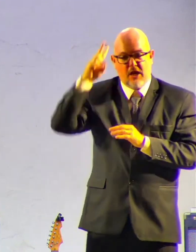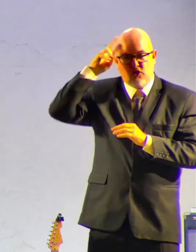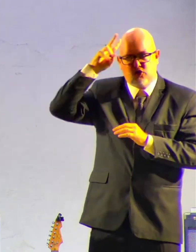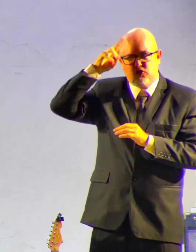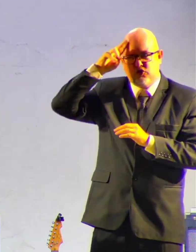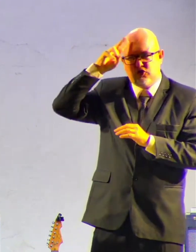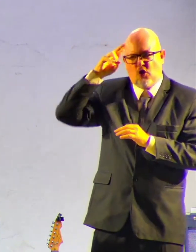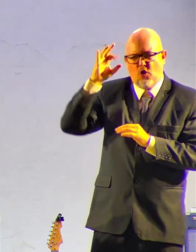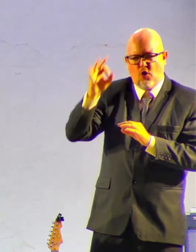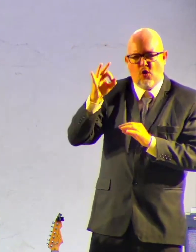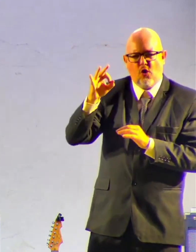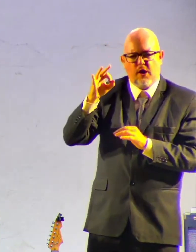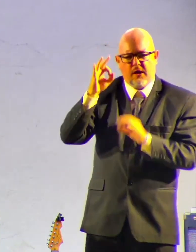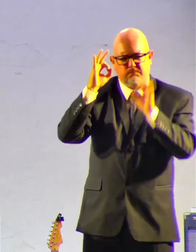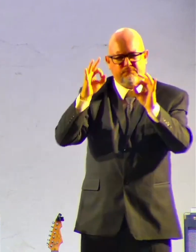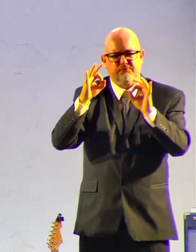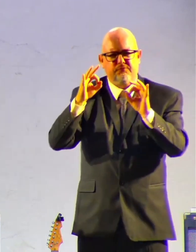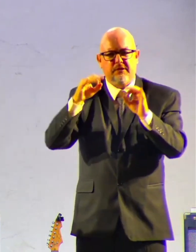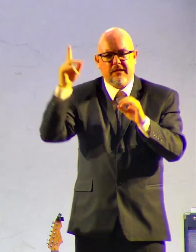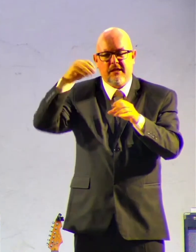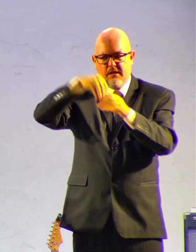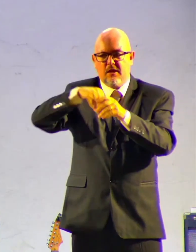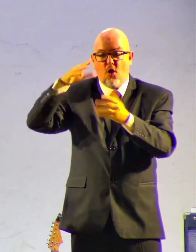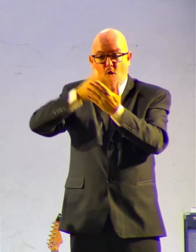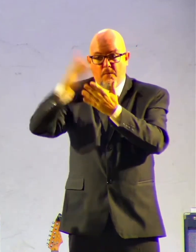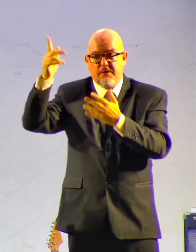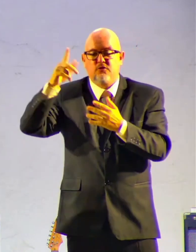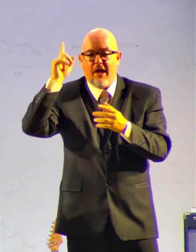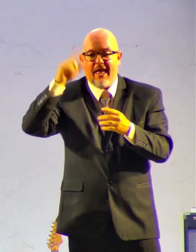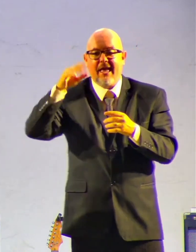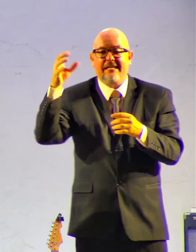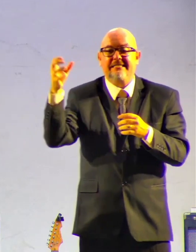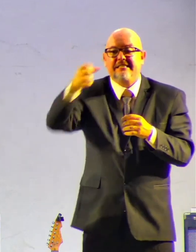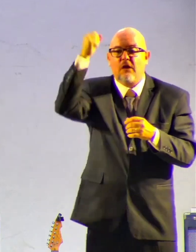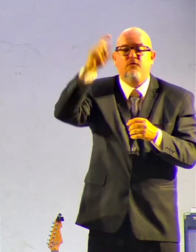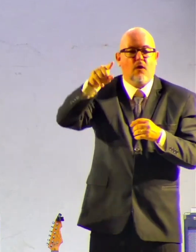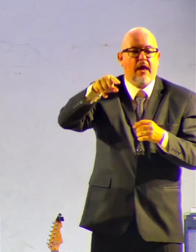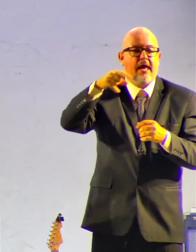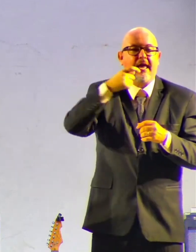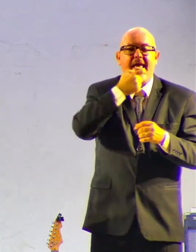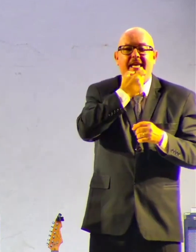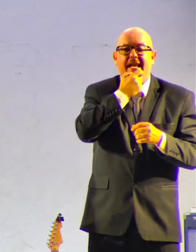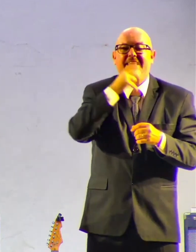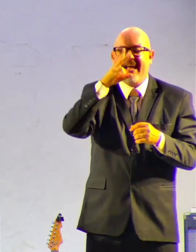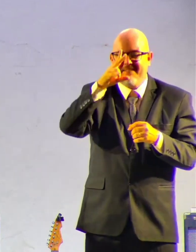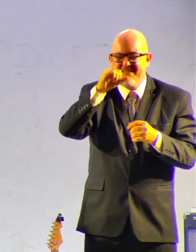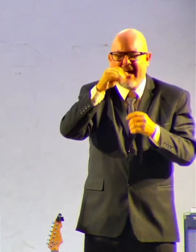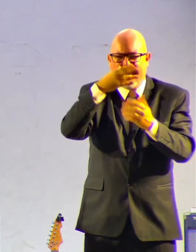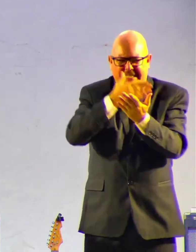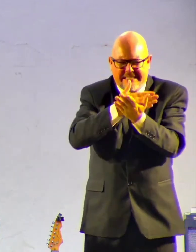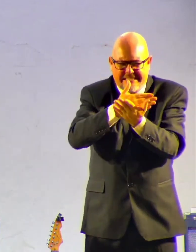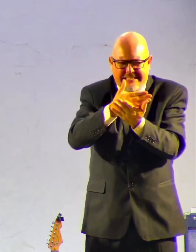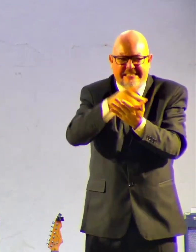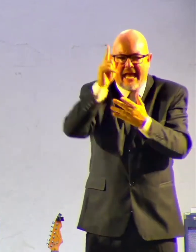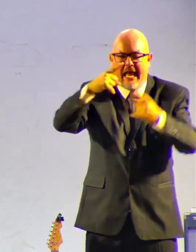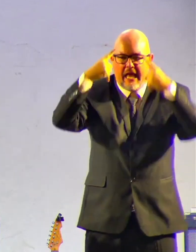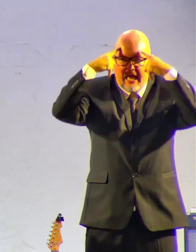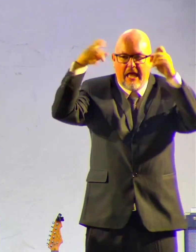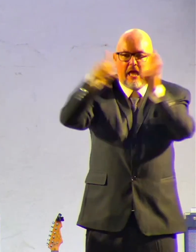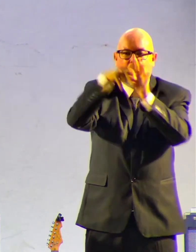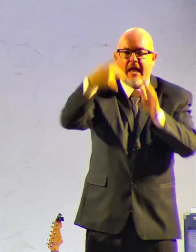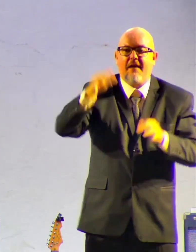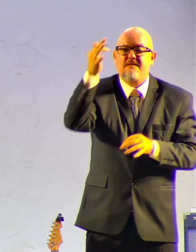historiadores afirmaram que foi este avivamento inglês que salvou a Inglaterra do banho de sangue da Revolução